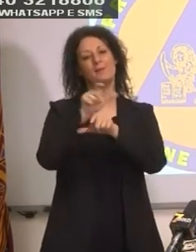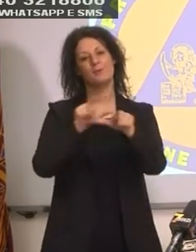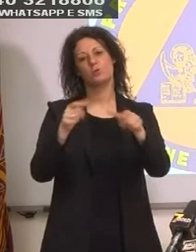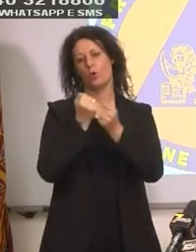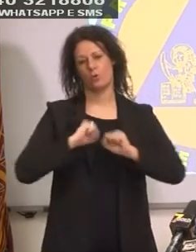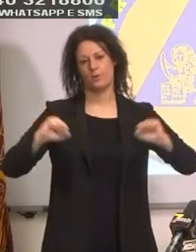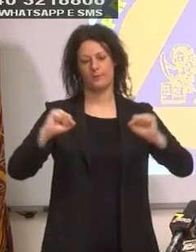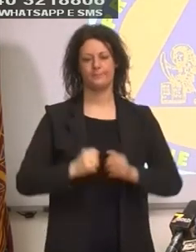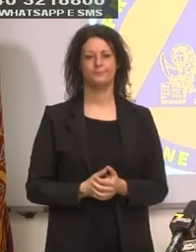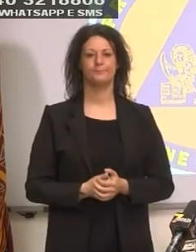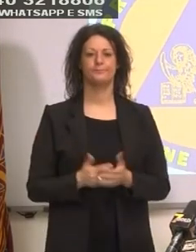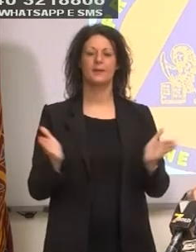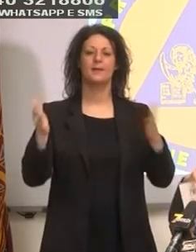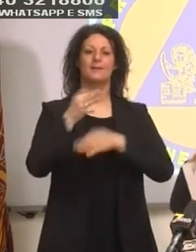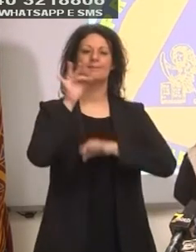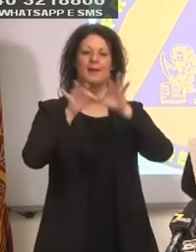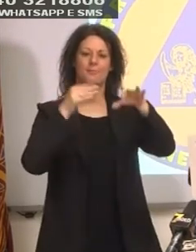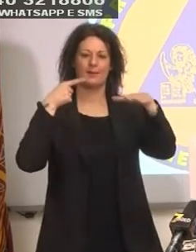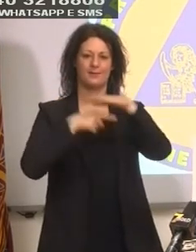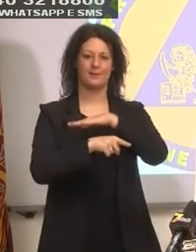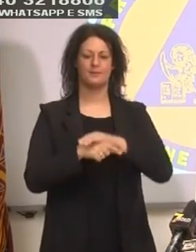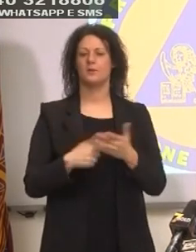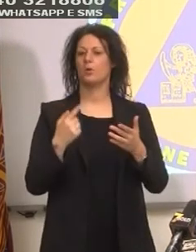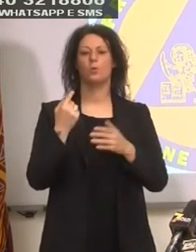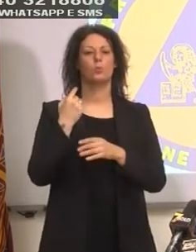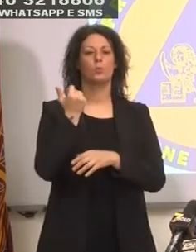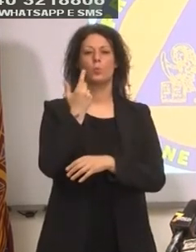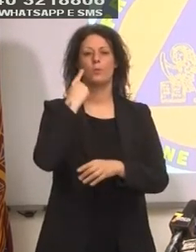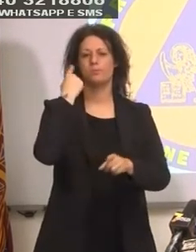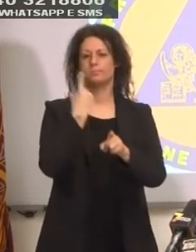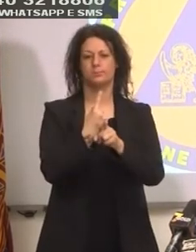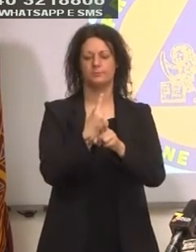negativizzati. Le terapie intensive, invariato,